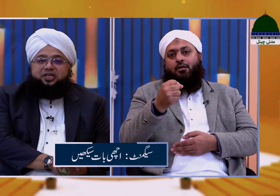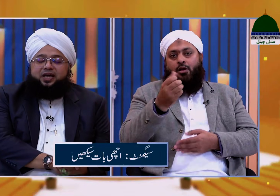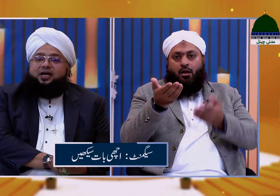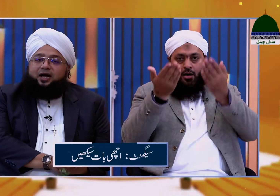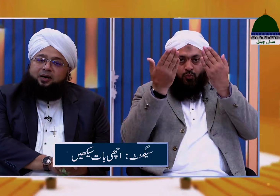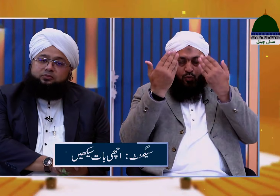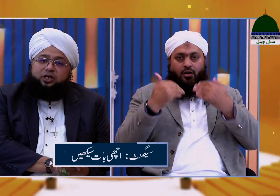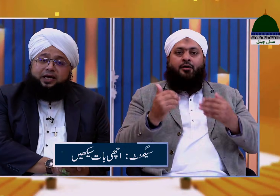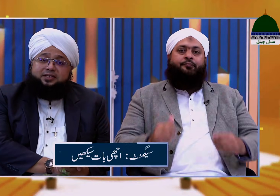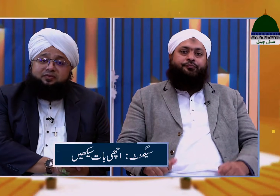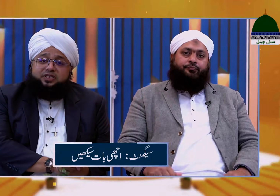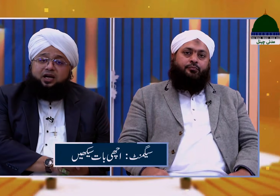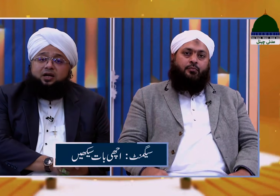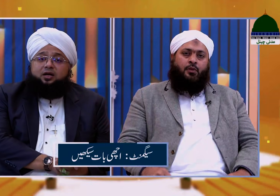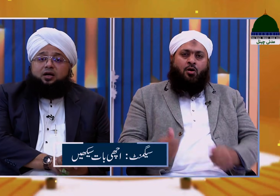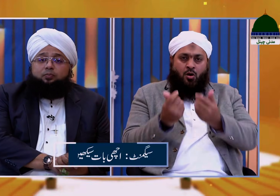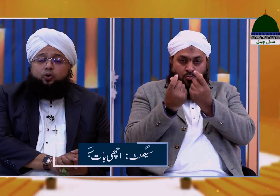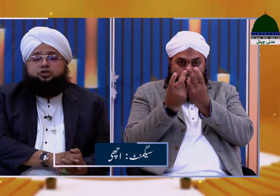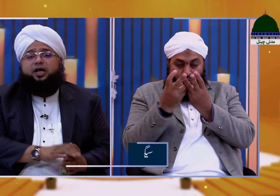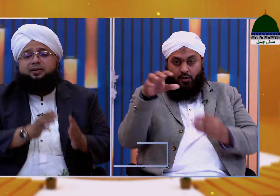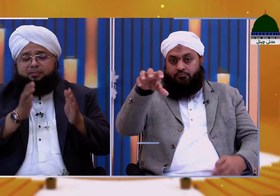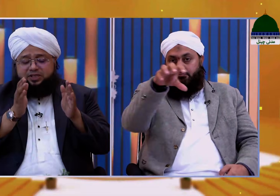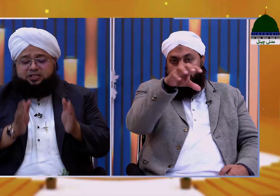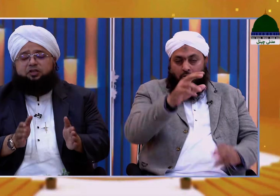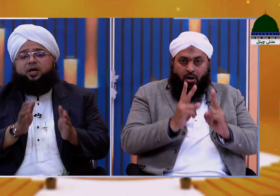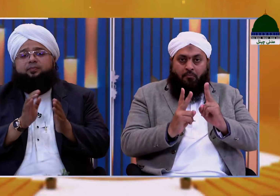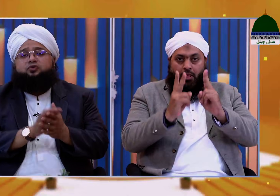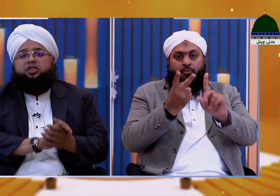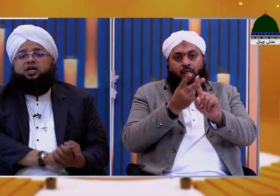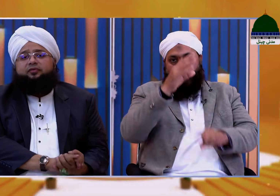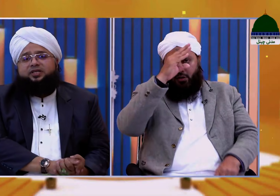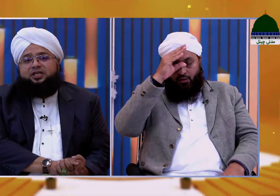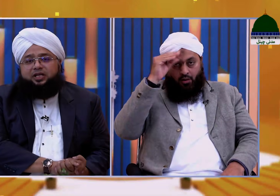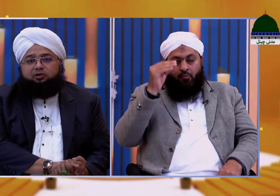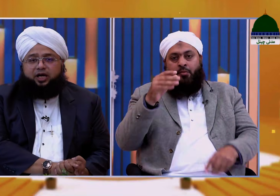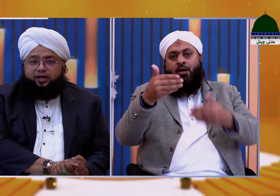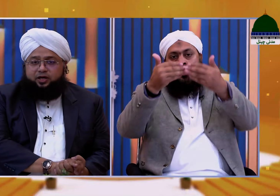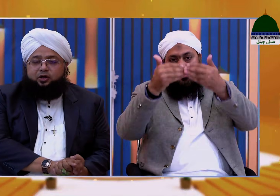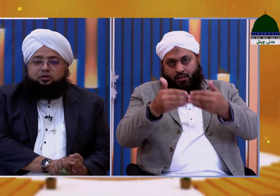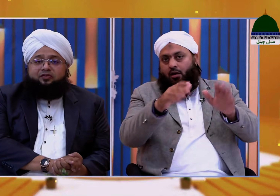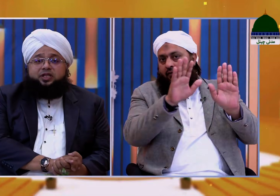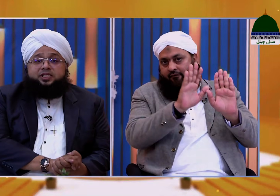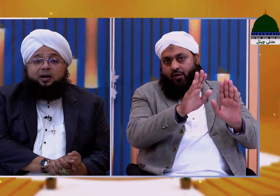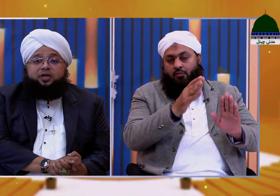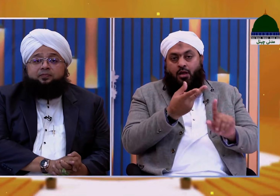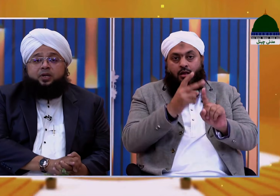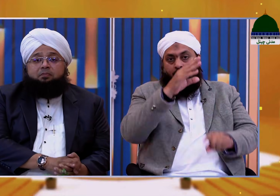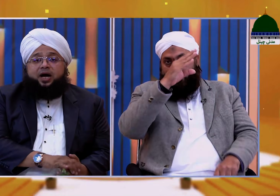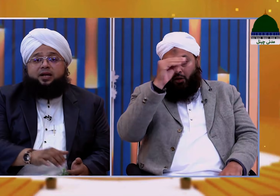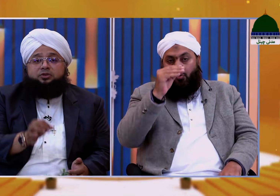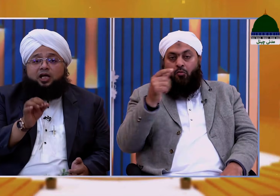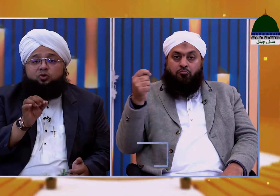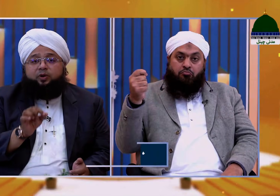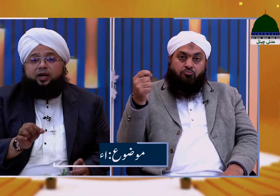کر لیجئے۔ الحمدللہ عز و جل بہت ساری مساجد میں جو اعتکاف کا سلسلہ ہوتا ہے، اور دعوت اسلامی